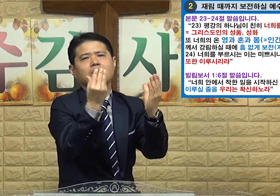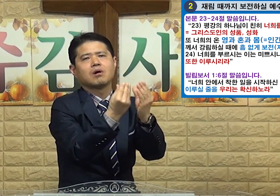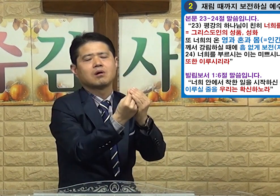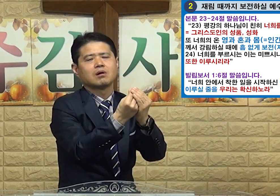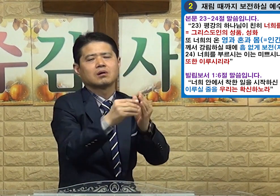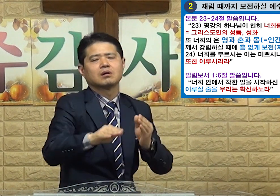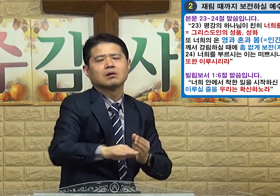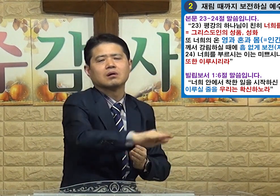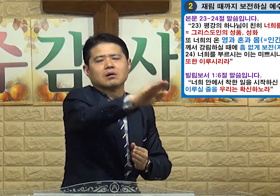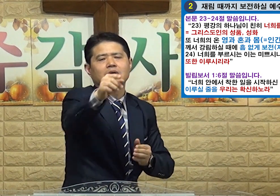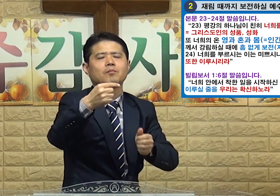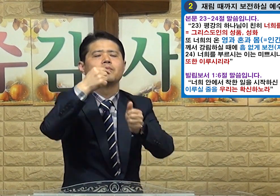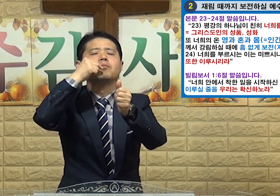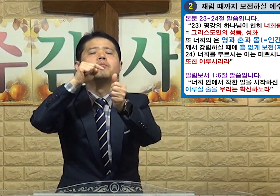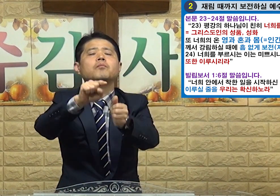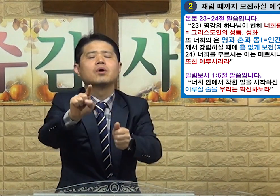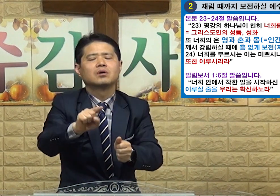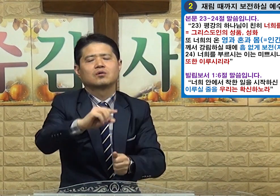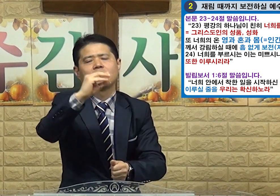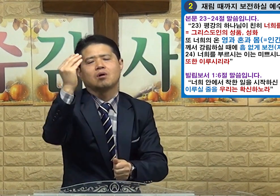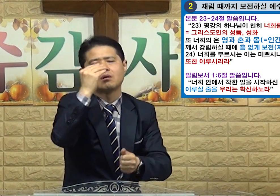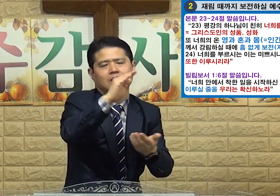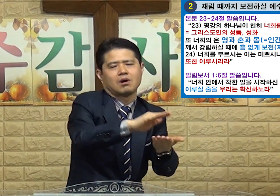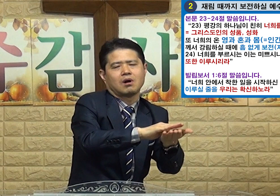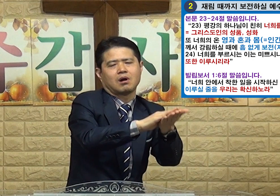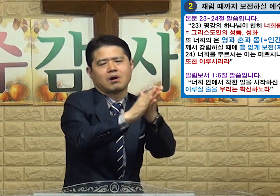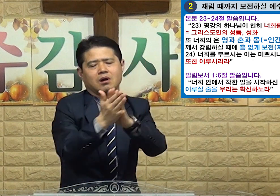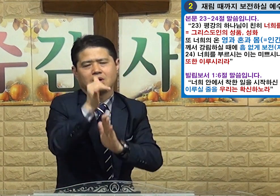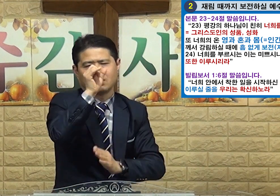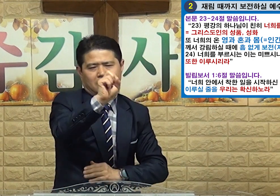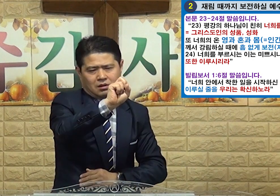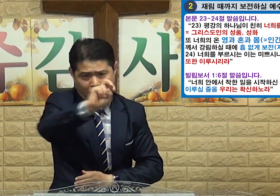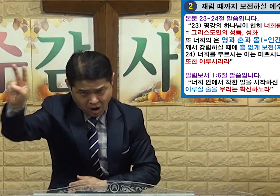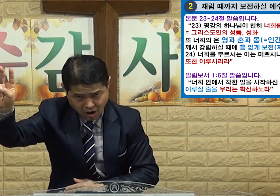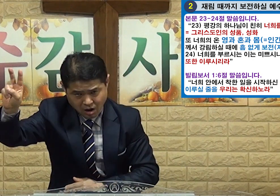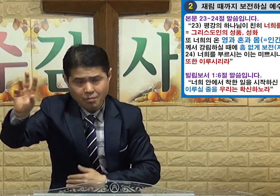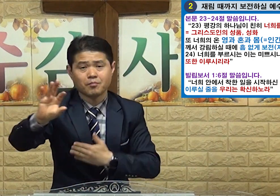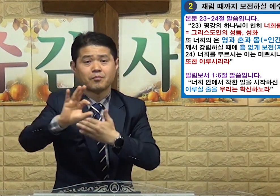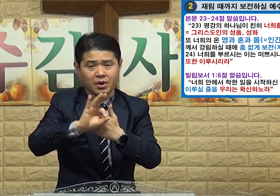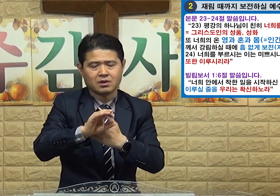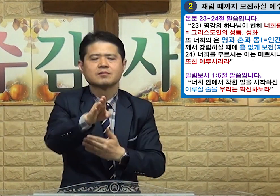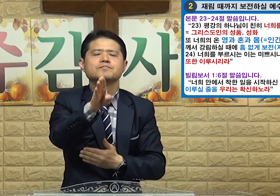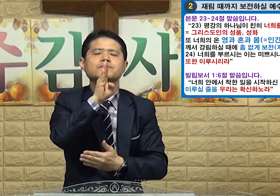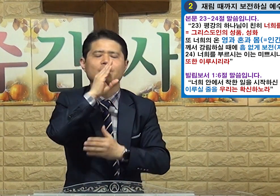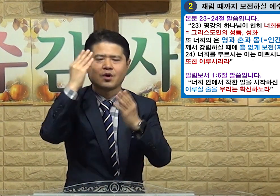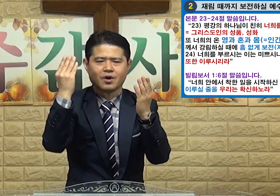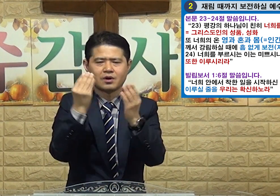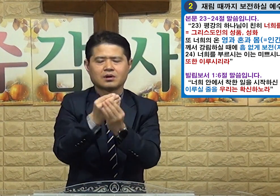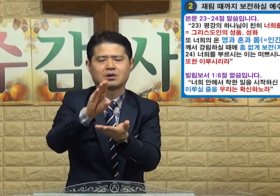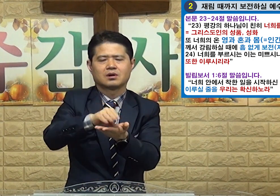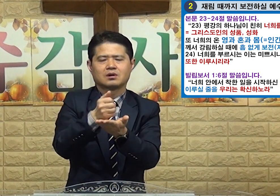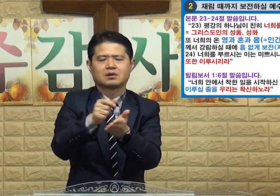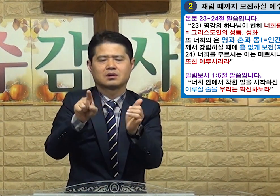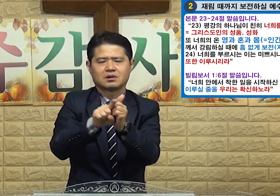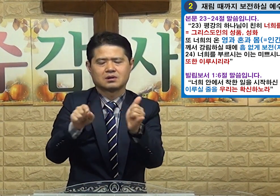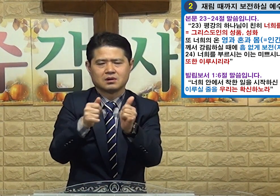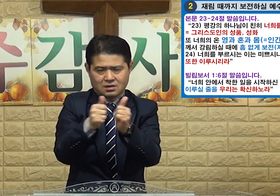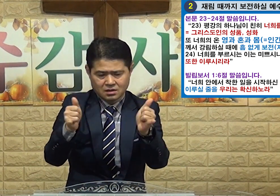본다면 우리가 그 인격으로 완전하게 변하게 되는 것입니다. 그렇게 변화가 돼야